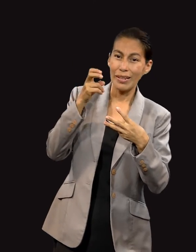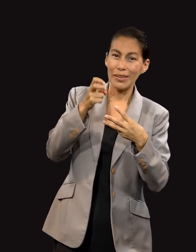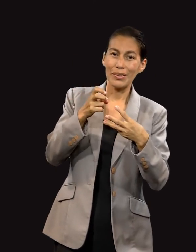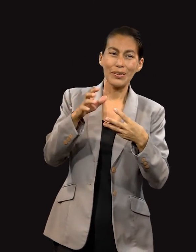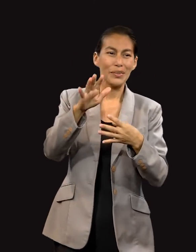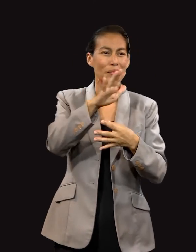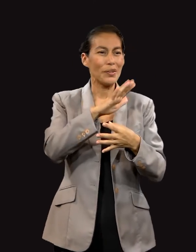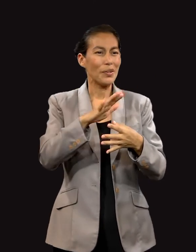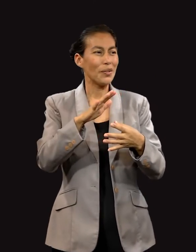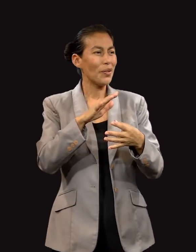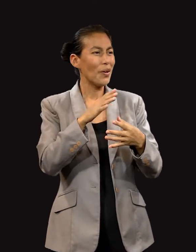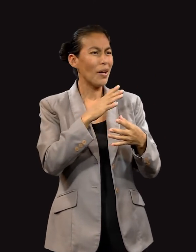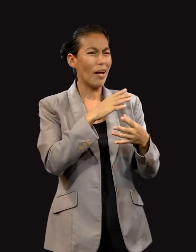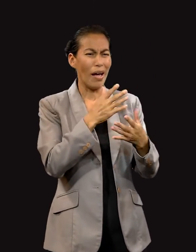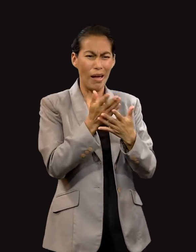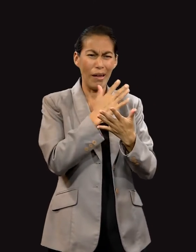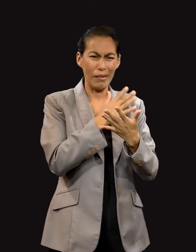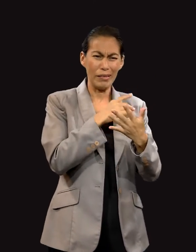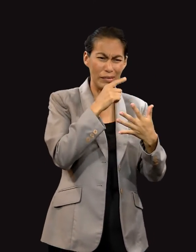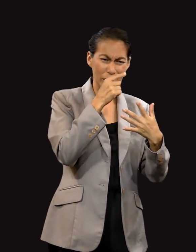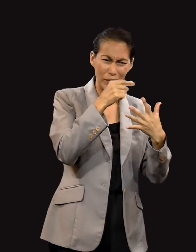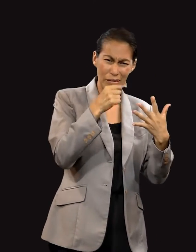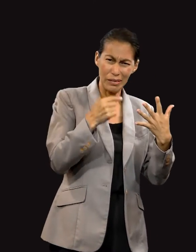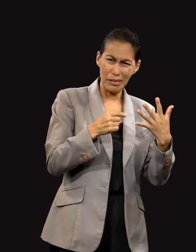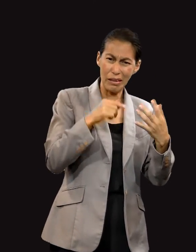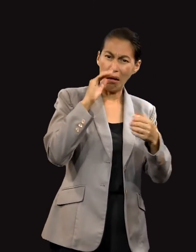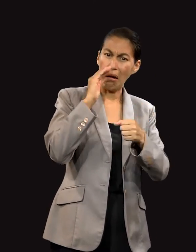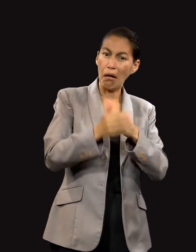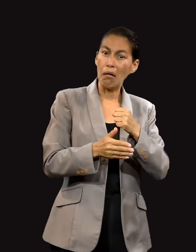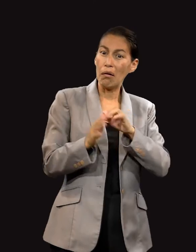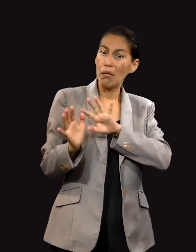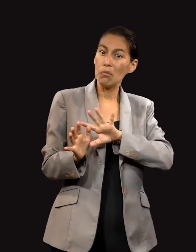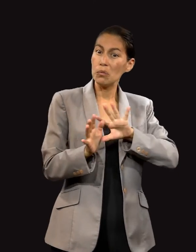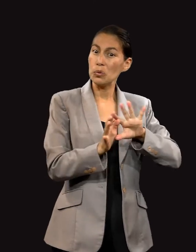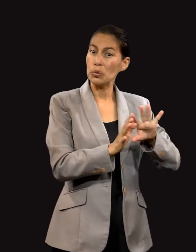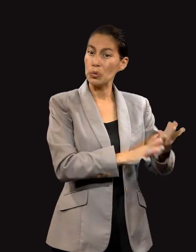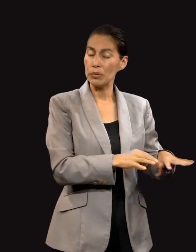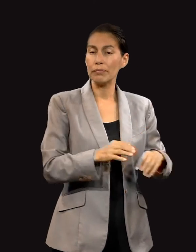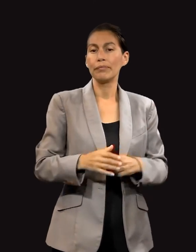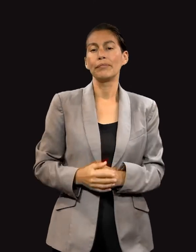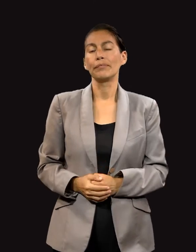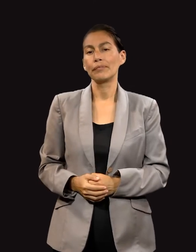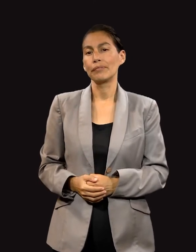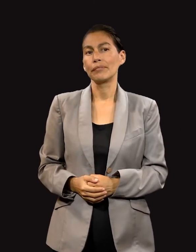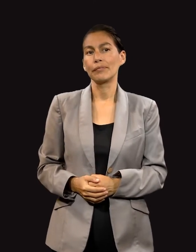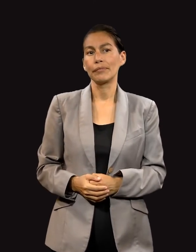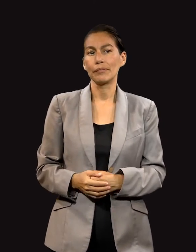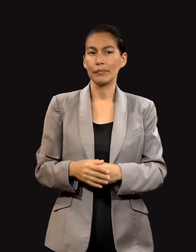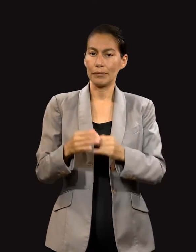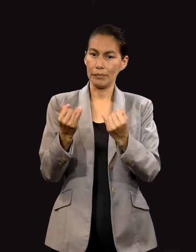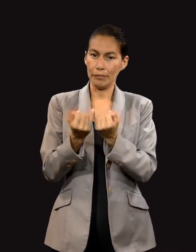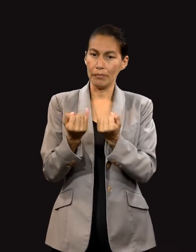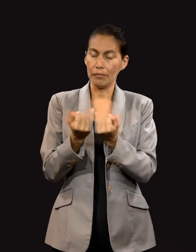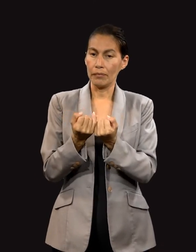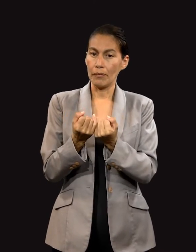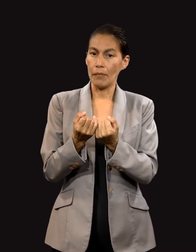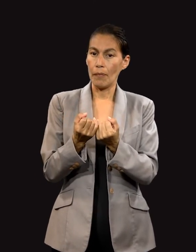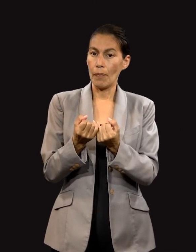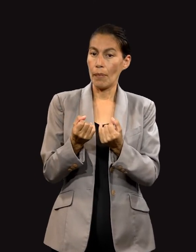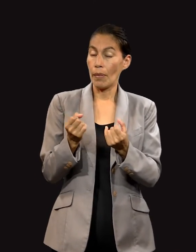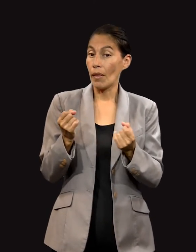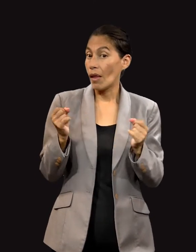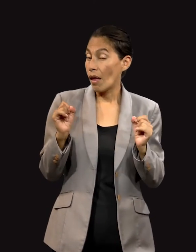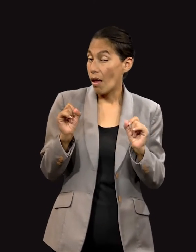a Jesucristo como salvador personal de nuestras vidas. También alguien ha dicho